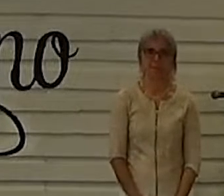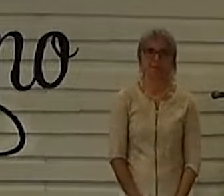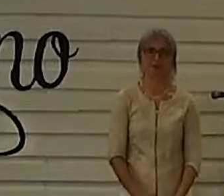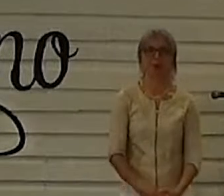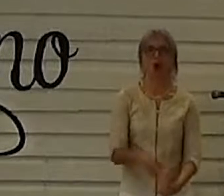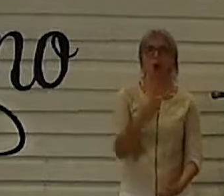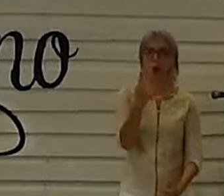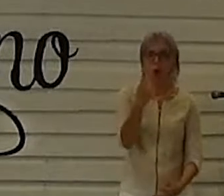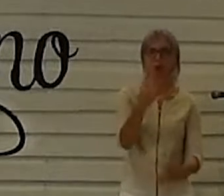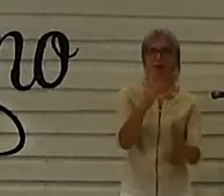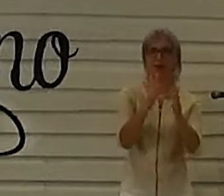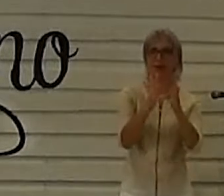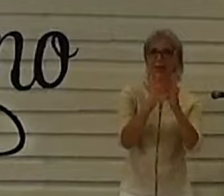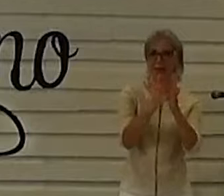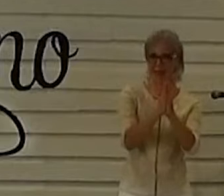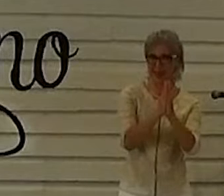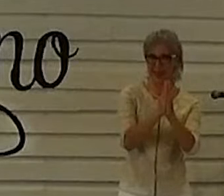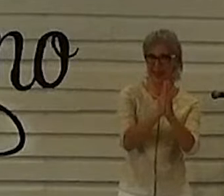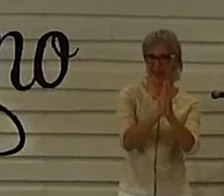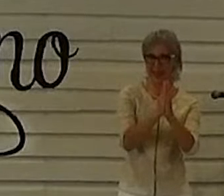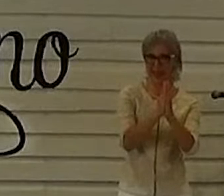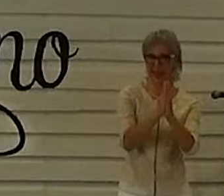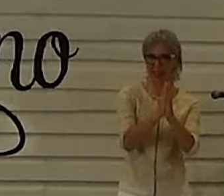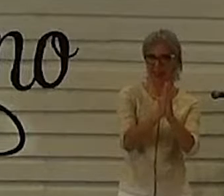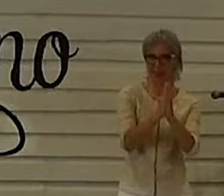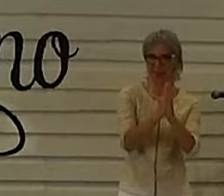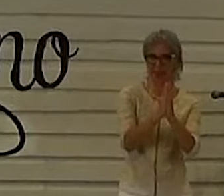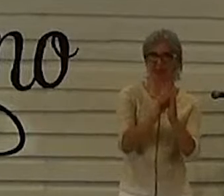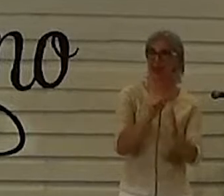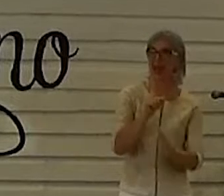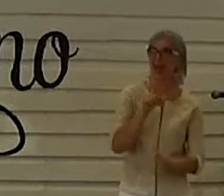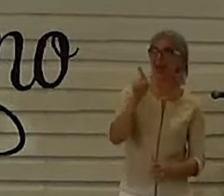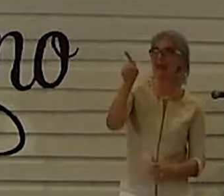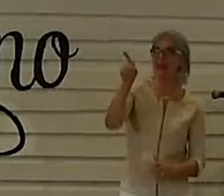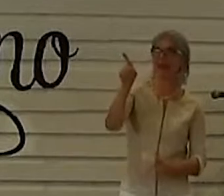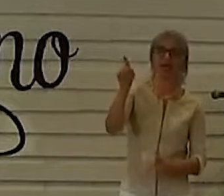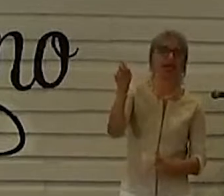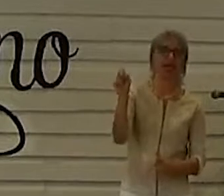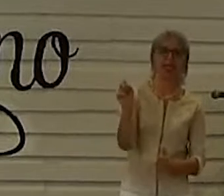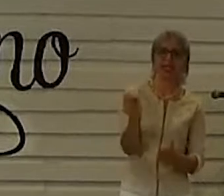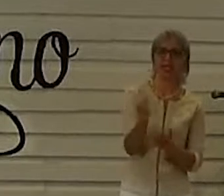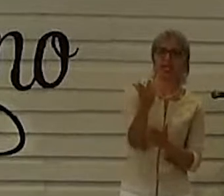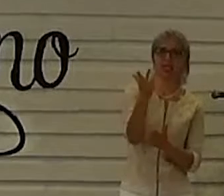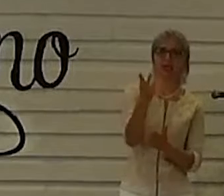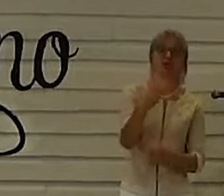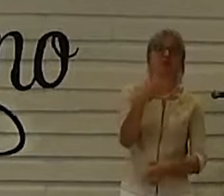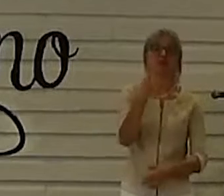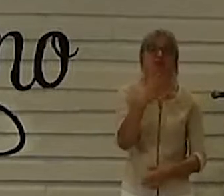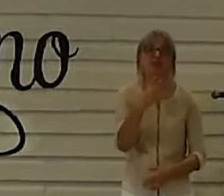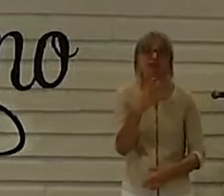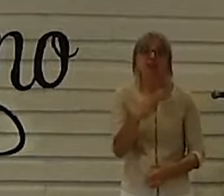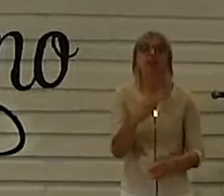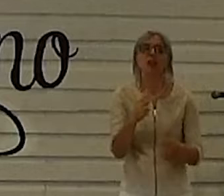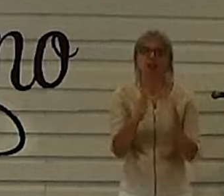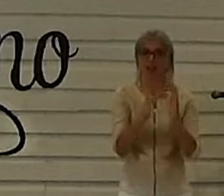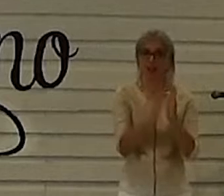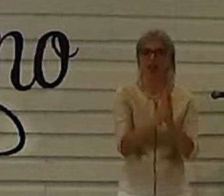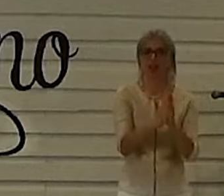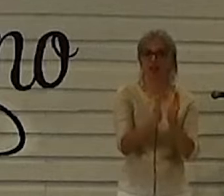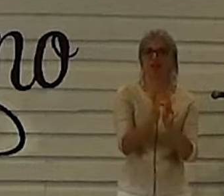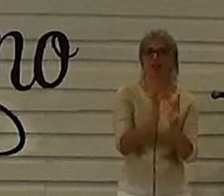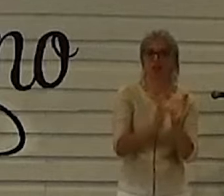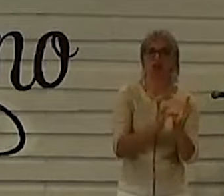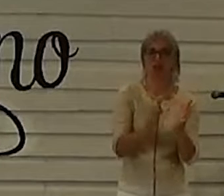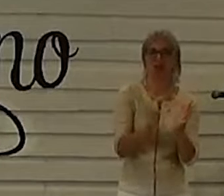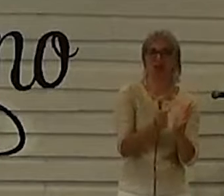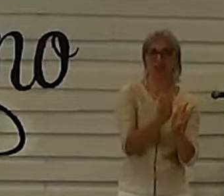Una chiesa che imita Cristo. La vera chiesa di Gesù Cristo è una chiesa